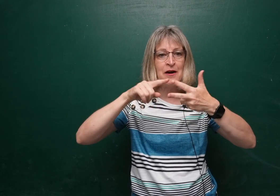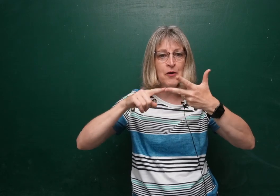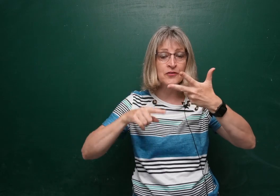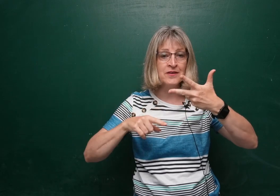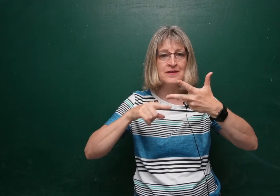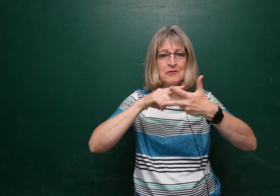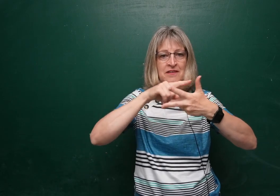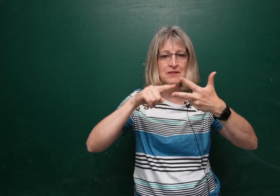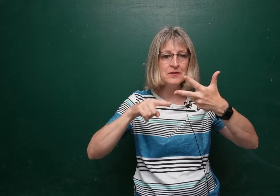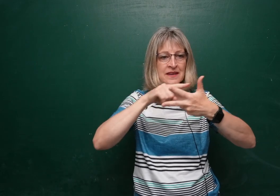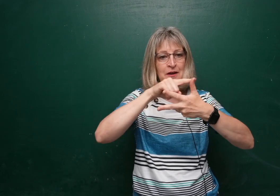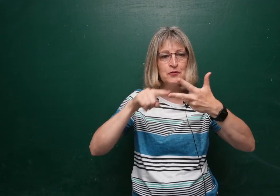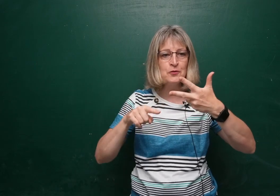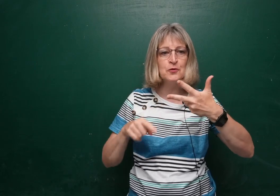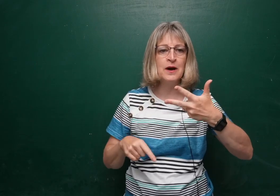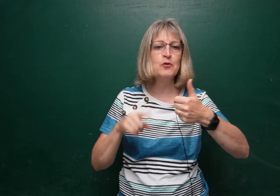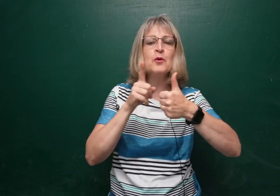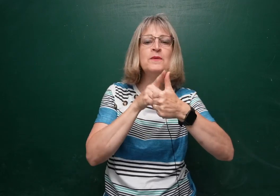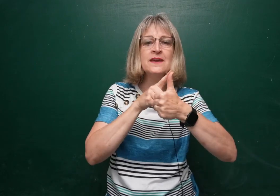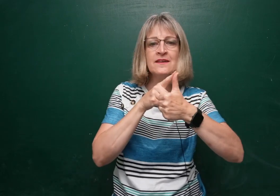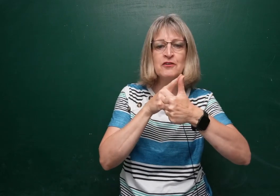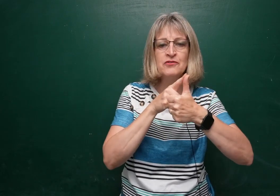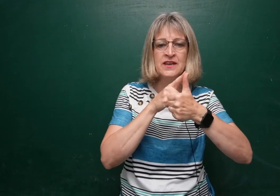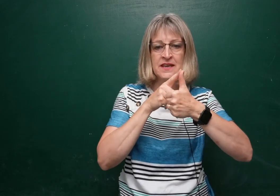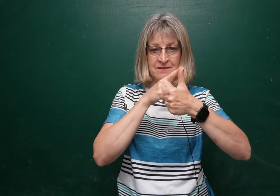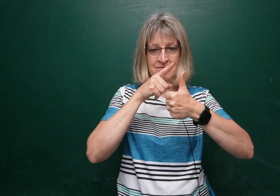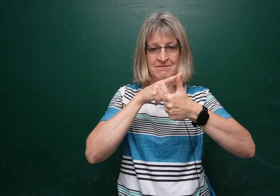différence que vous avez notée entre le 3? Le premier, qu'est-ce que vous diriez?